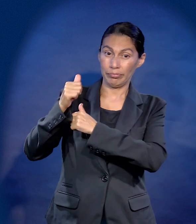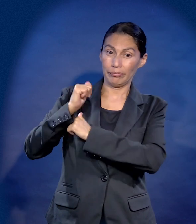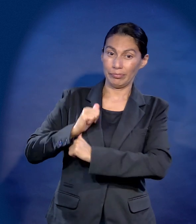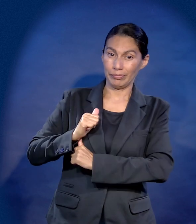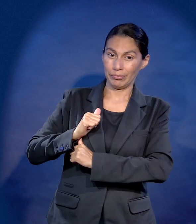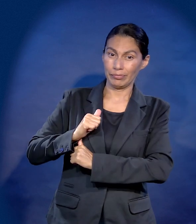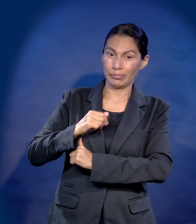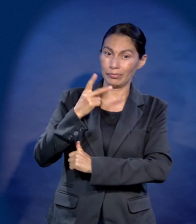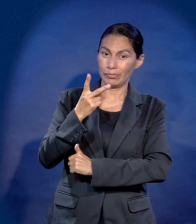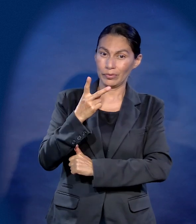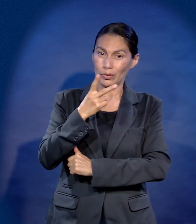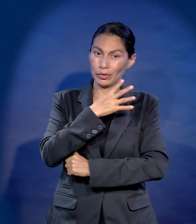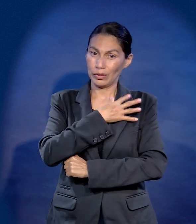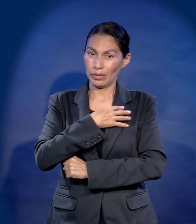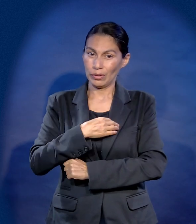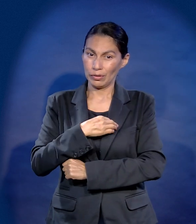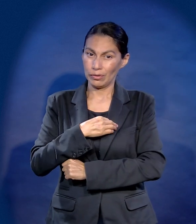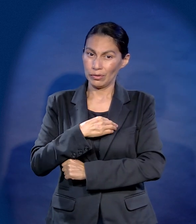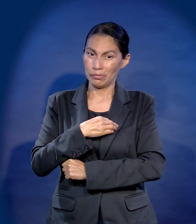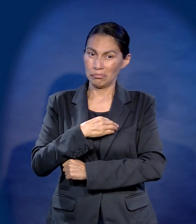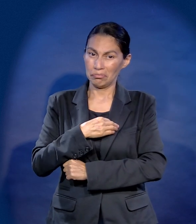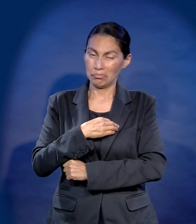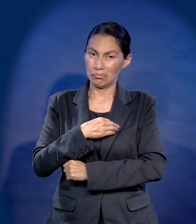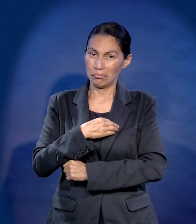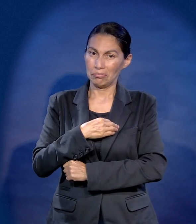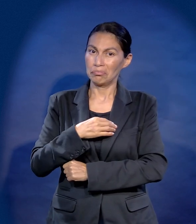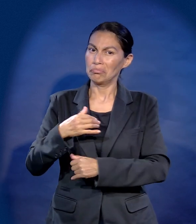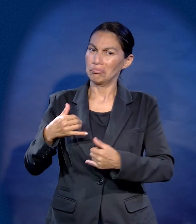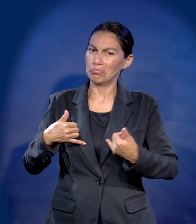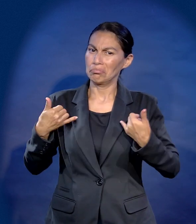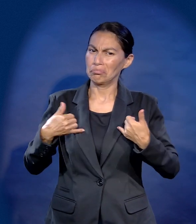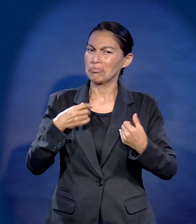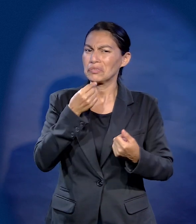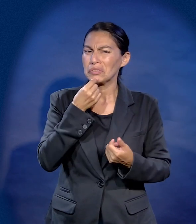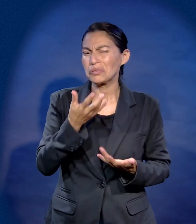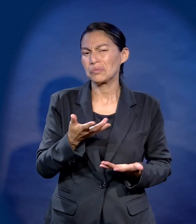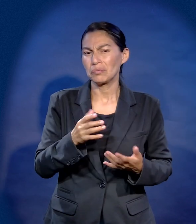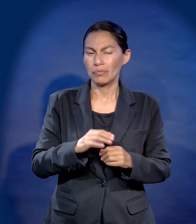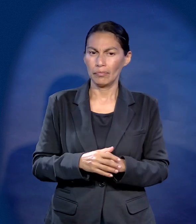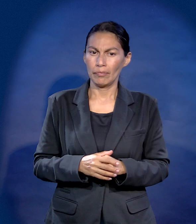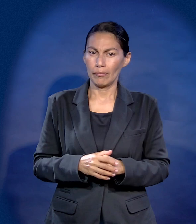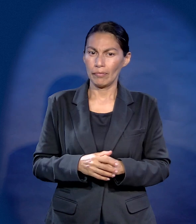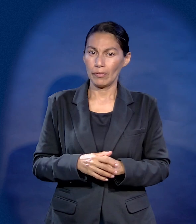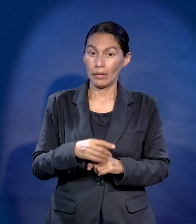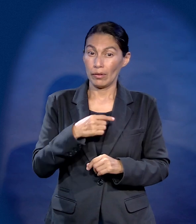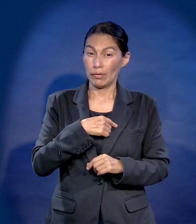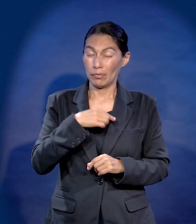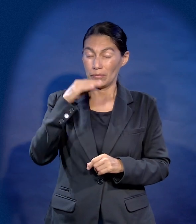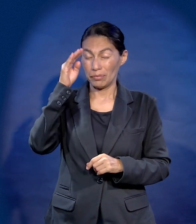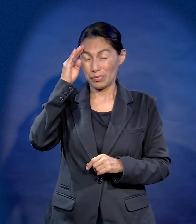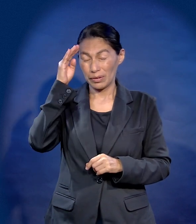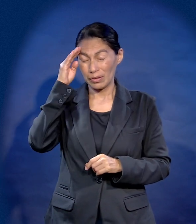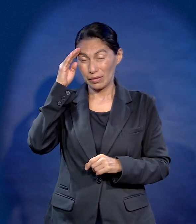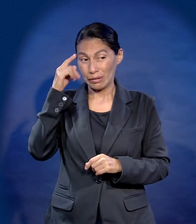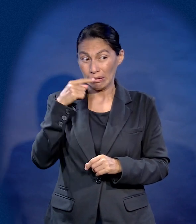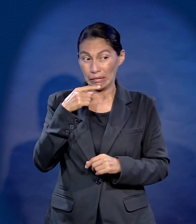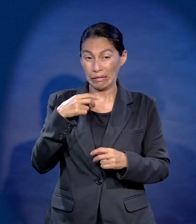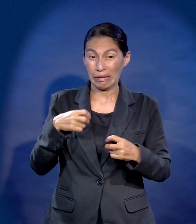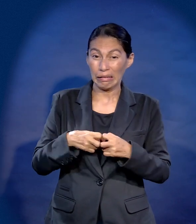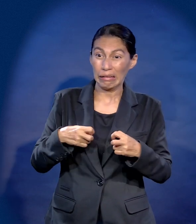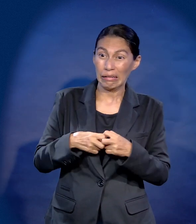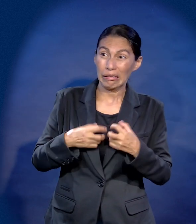personas a su cargo, pero aparte a sus dos hijos que todavía no habían vivido realmente. Y yo me imagino